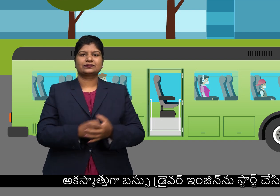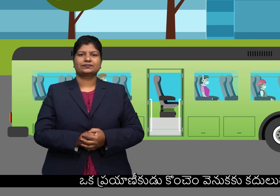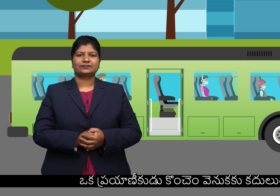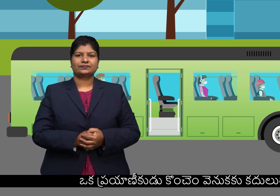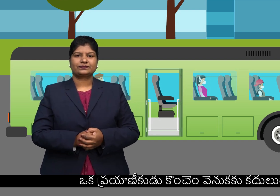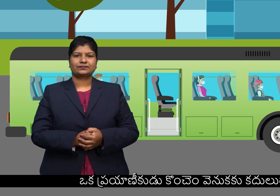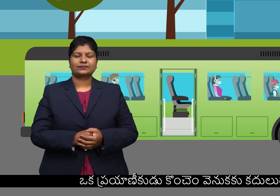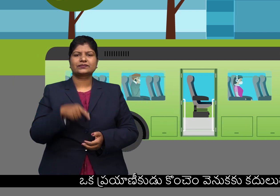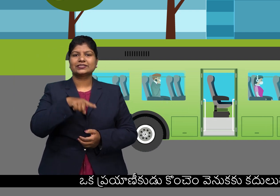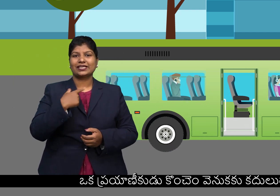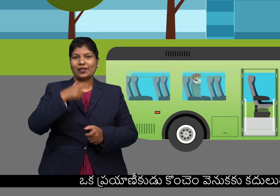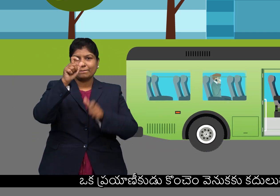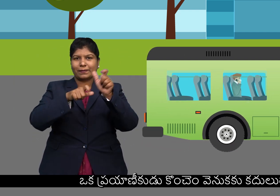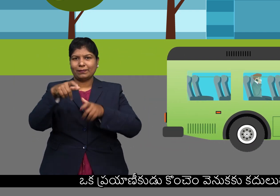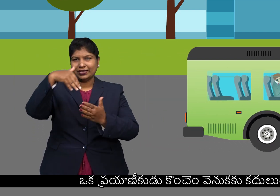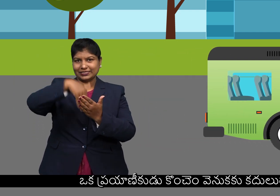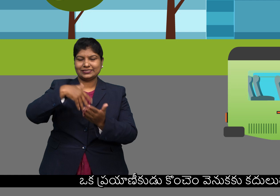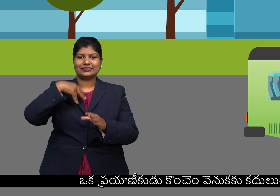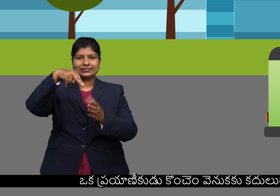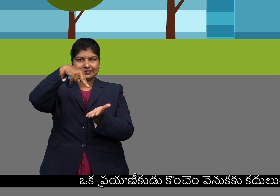ఒక ప్రయాణికుడు కొంచెం వెనుకకు కదులుతాడు.